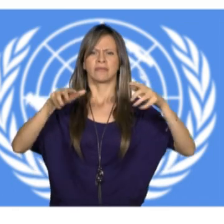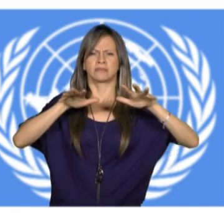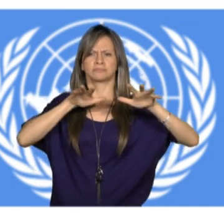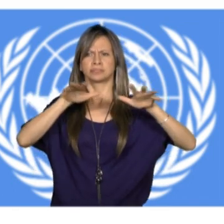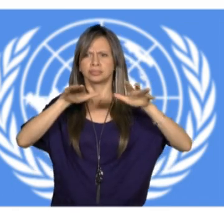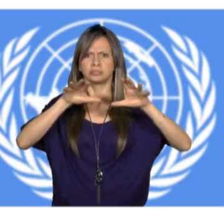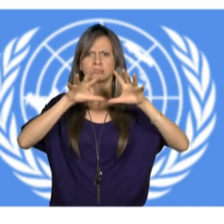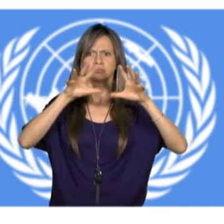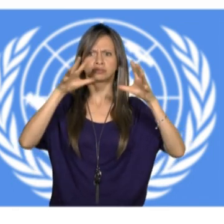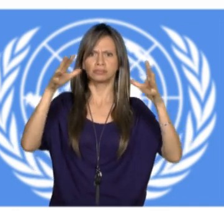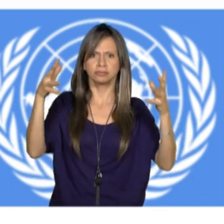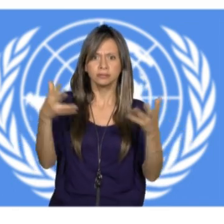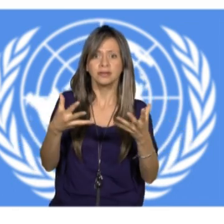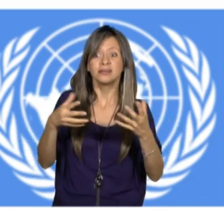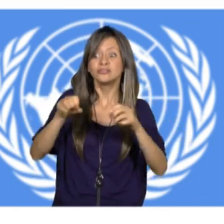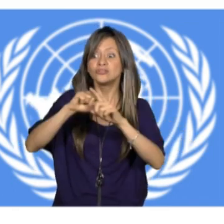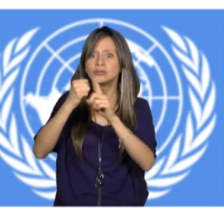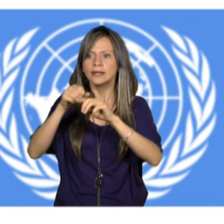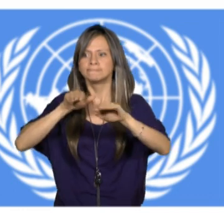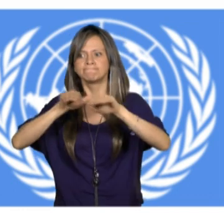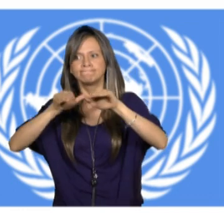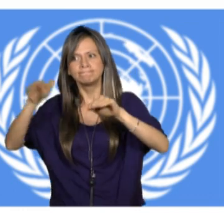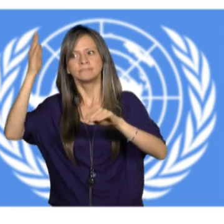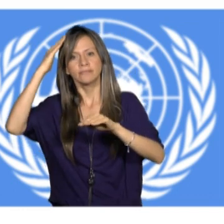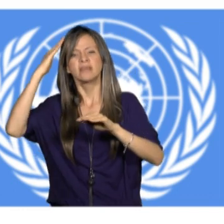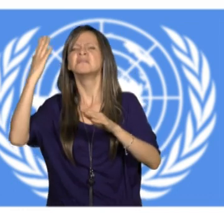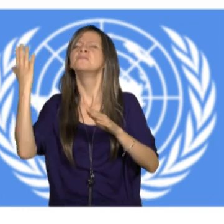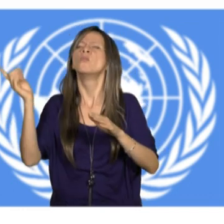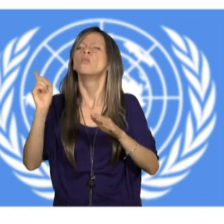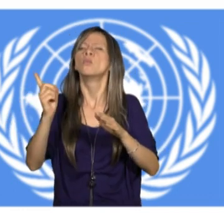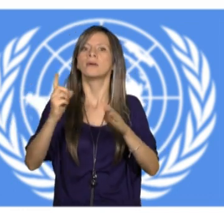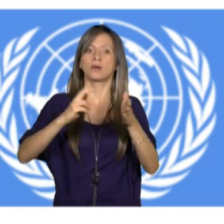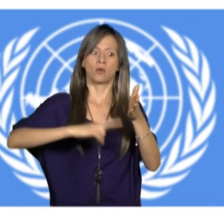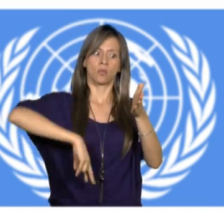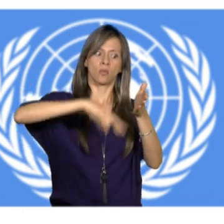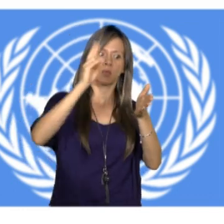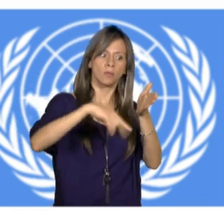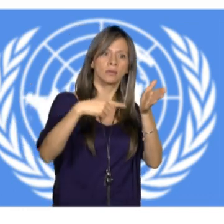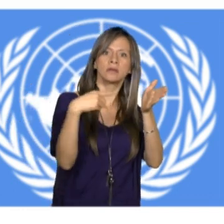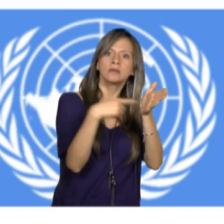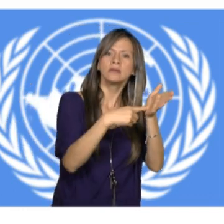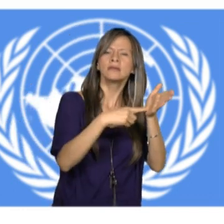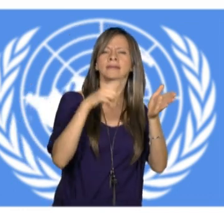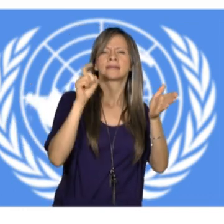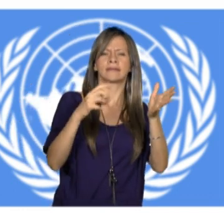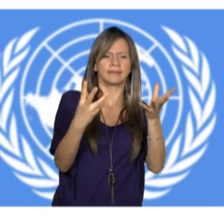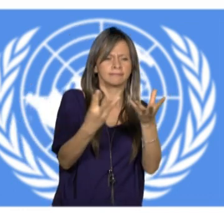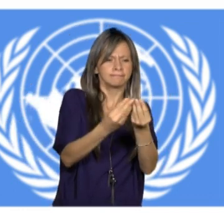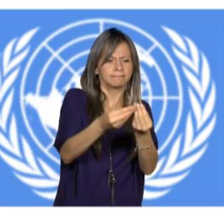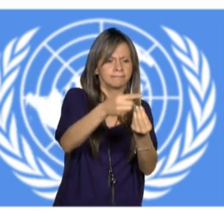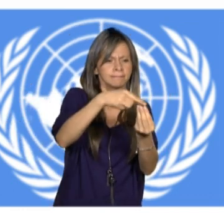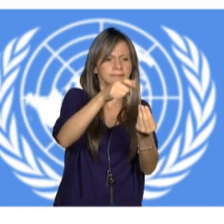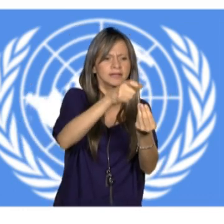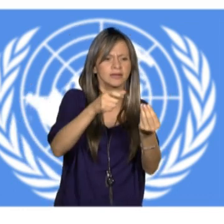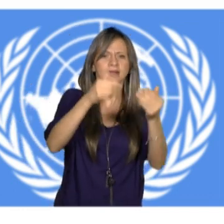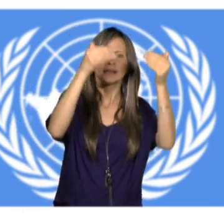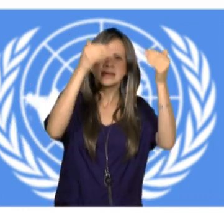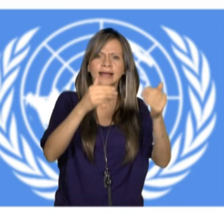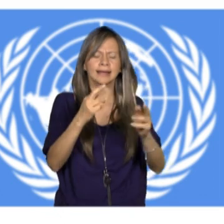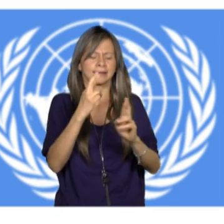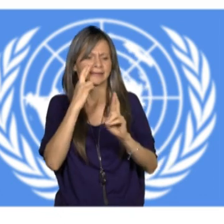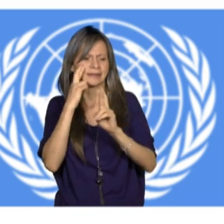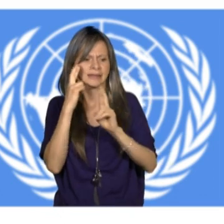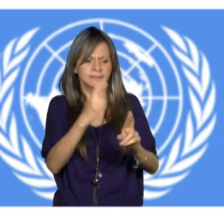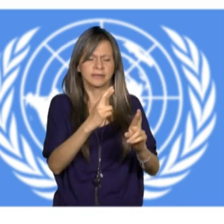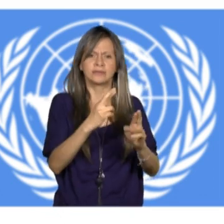tienen la responsabilidad de procurar por todos los medios que se promuevan y respeten los derechos reconocidos